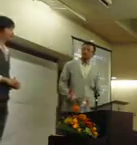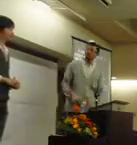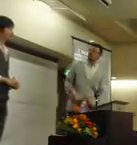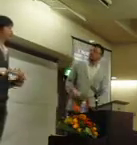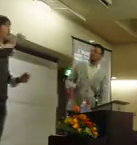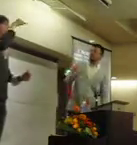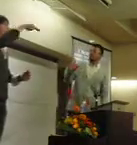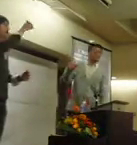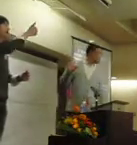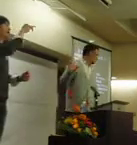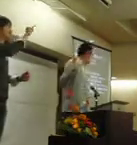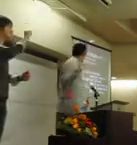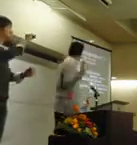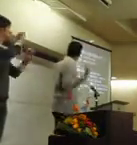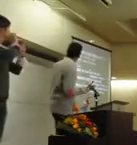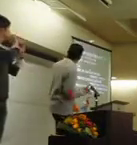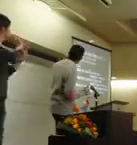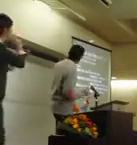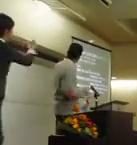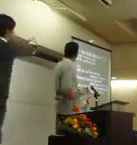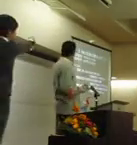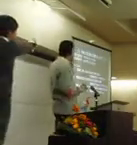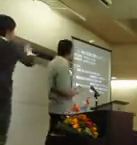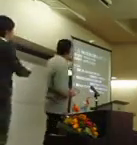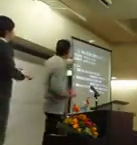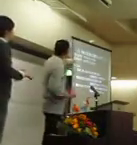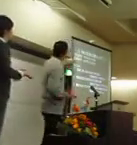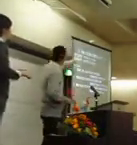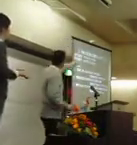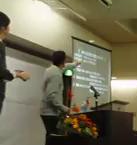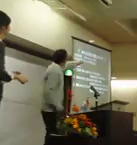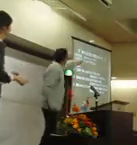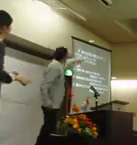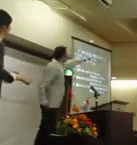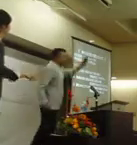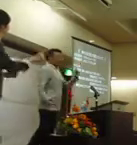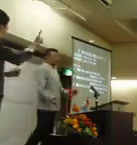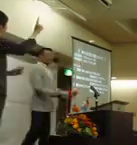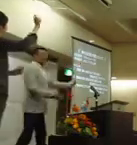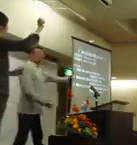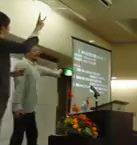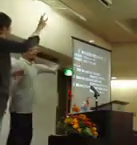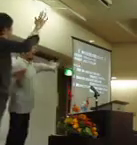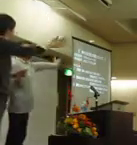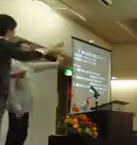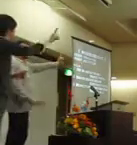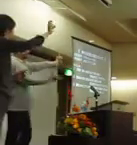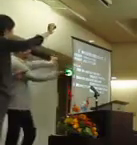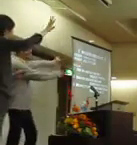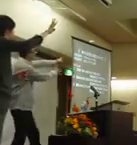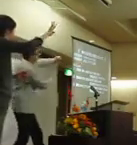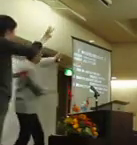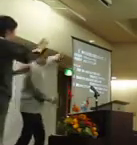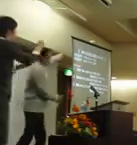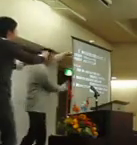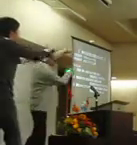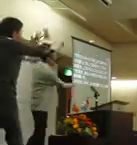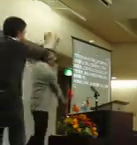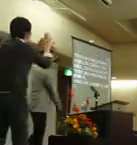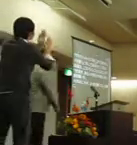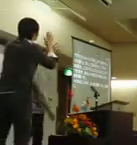マタイの福音書、 あれ、あ、そうじゃない、 マタイの福音書、もうこれをちょっと